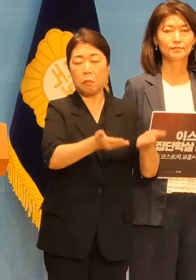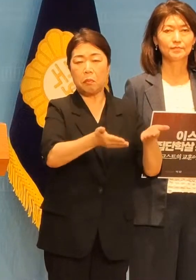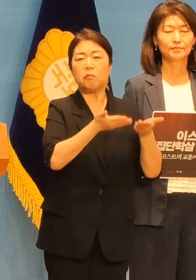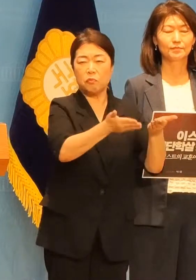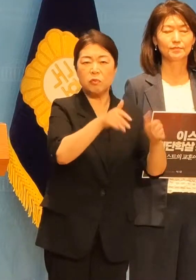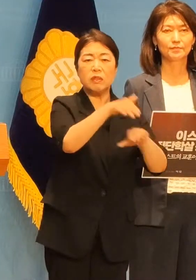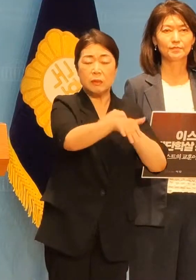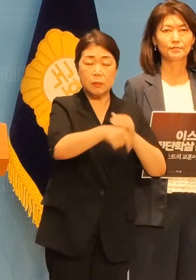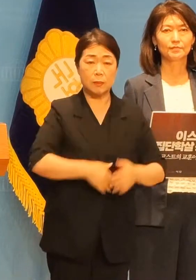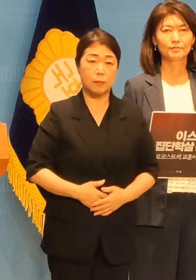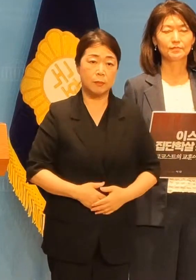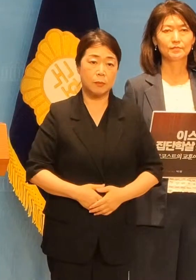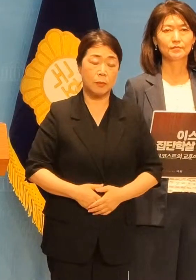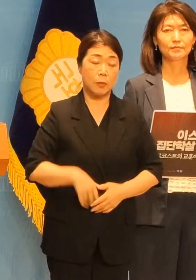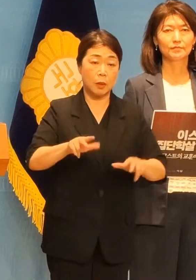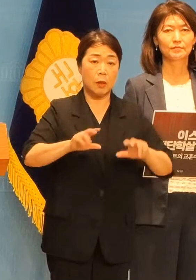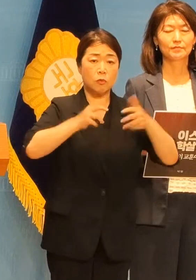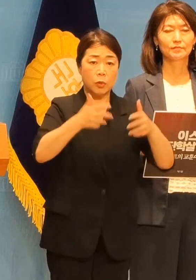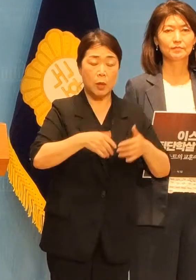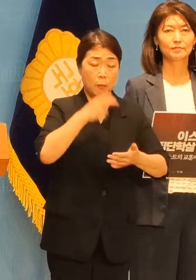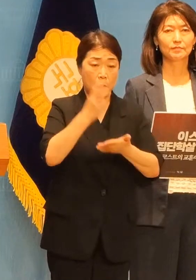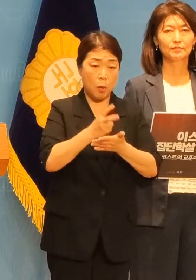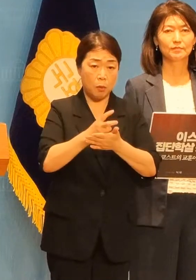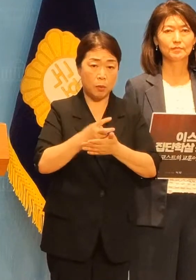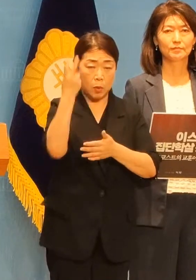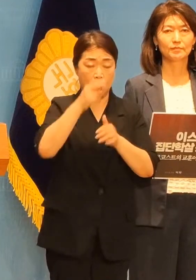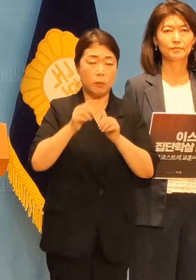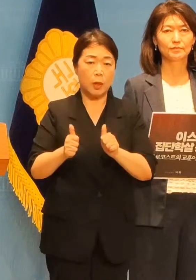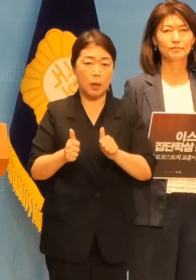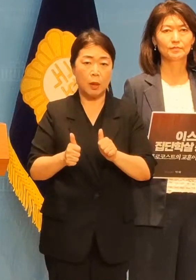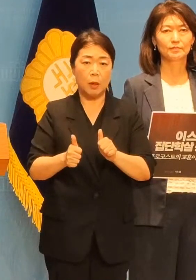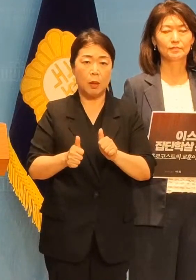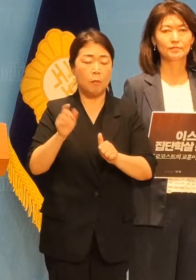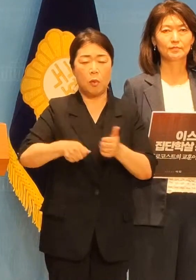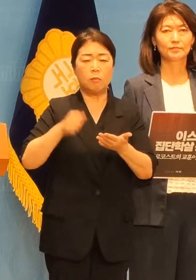국제사법재판소 검사를 제재하고 있습니다. 이제 이스라엘